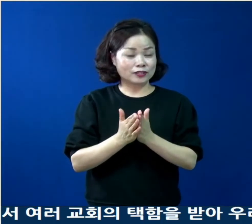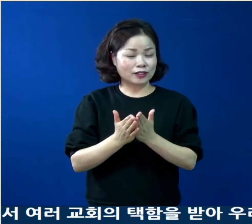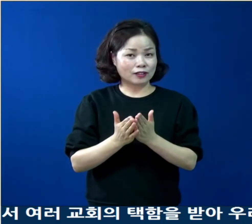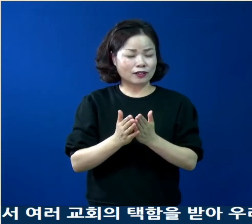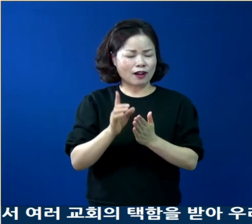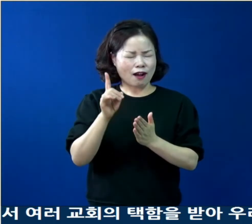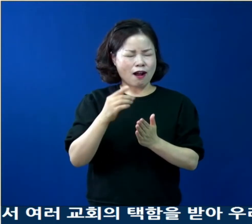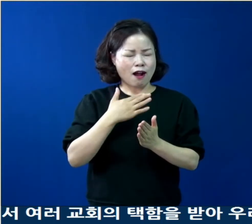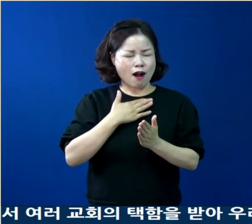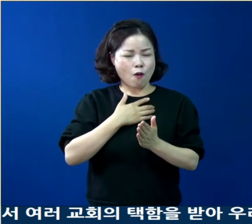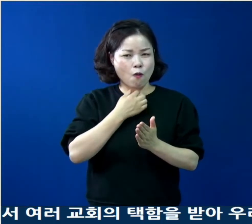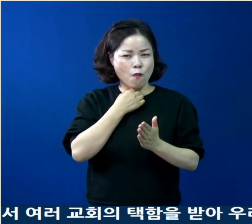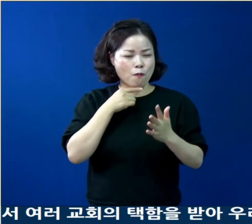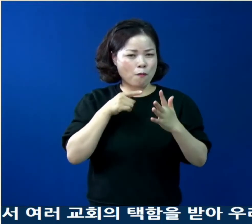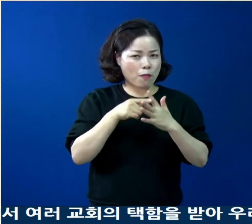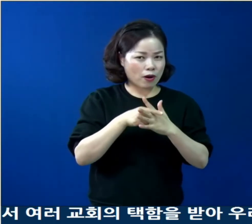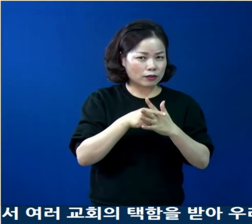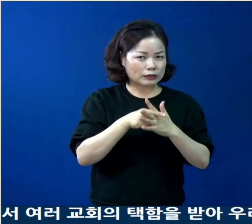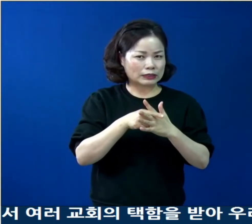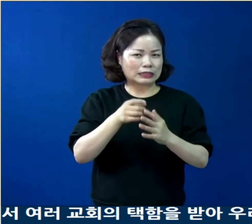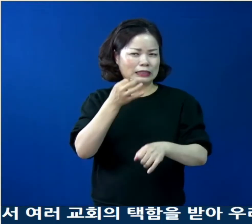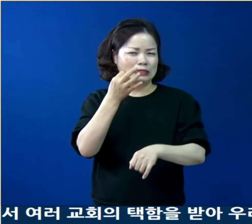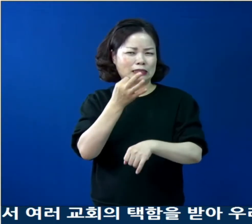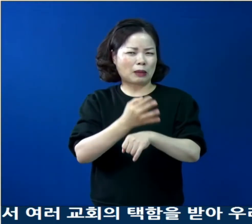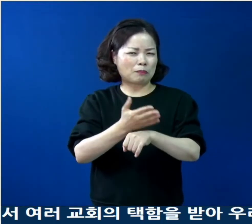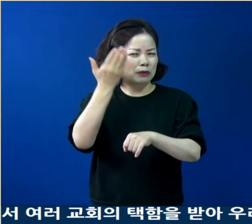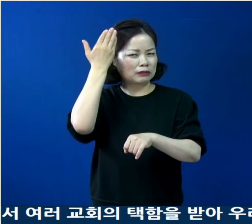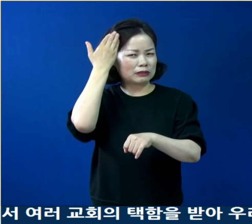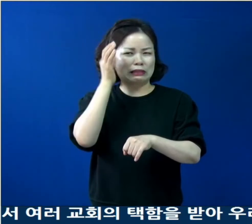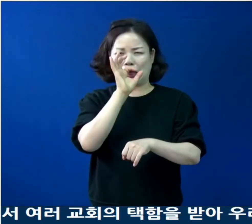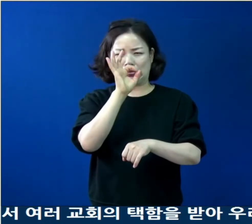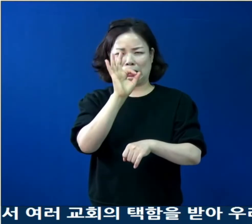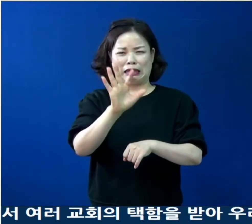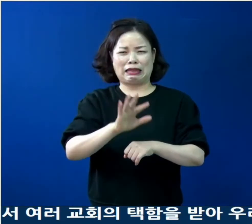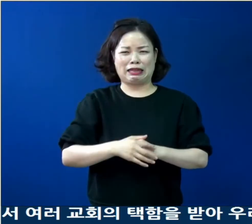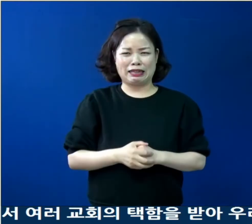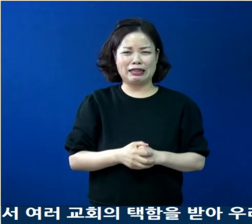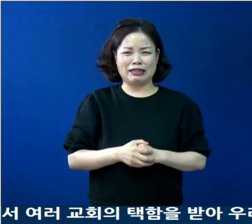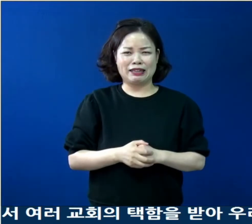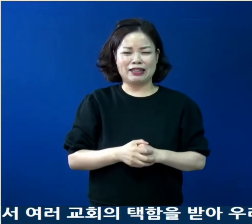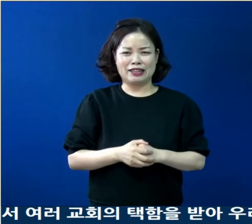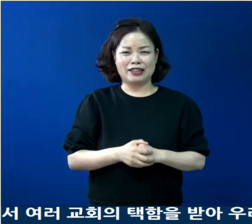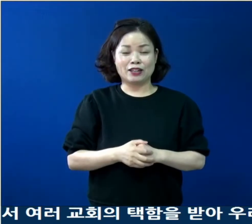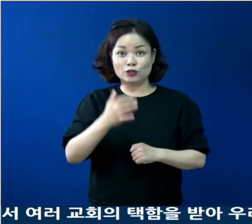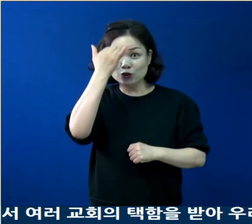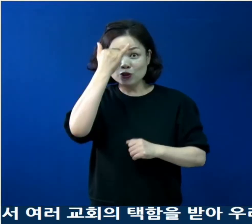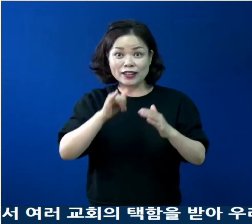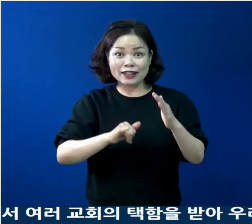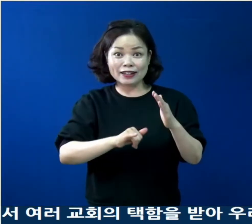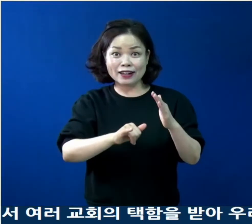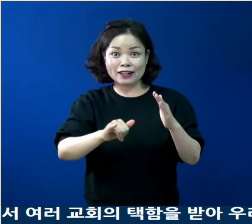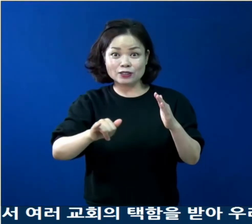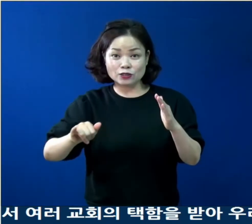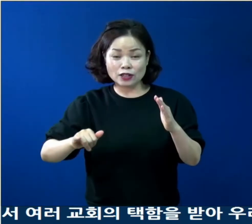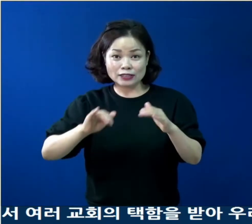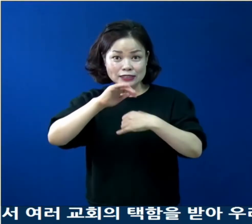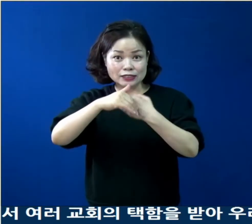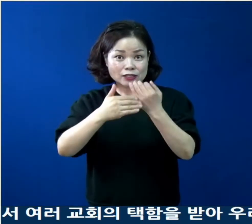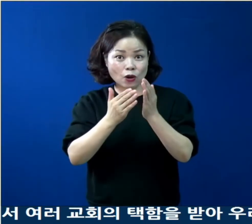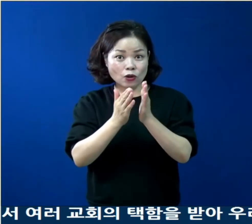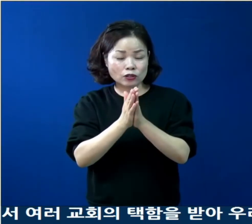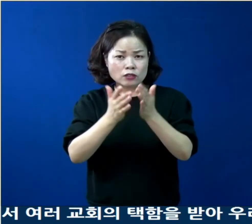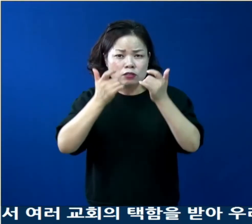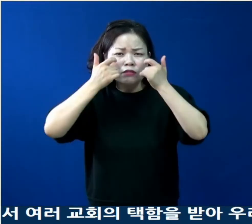제대로 알려면은요, 단편적 지식하고 안 됩니다. 저는 우리 충현의 가족들이 성경에 대한